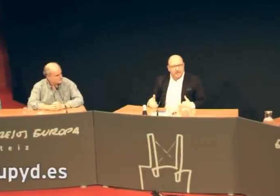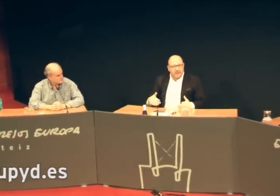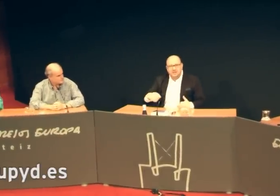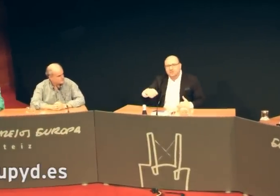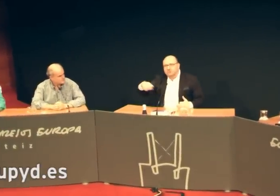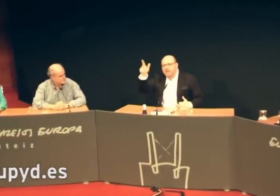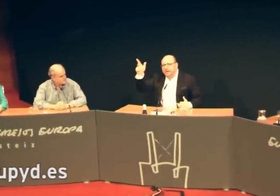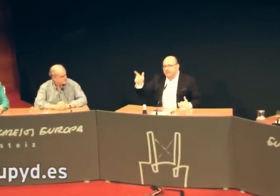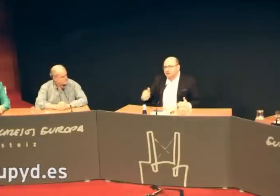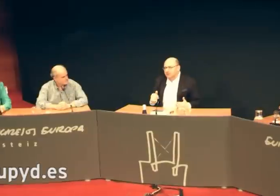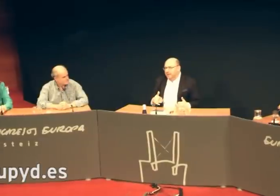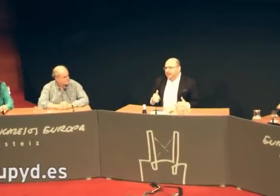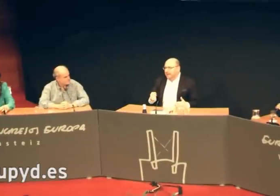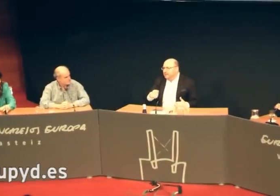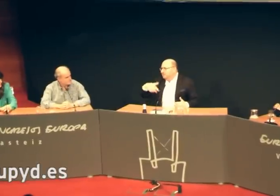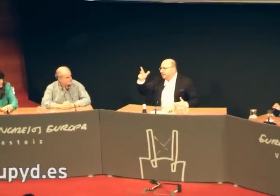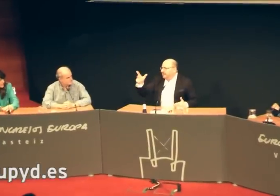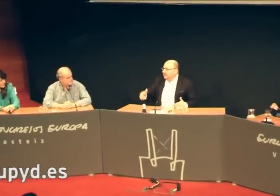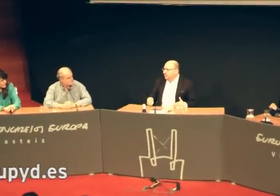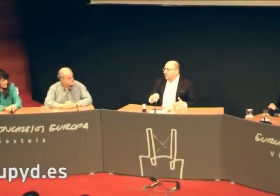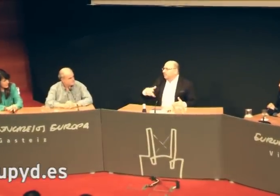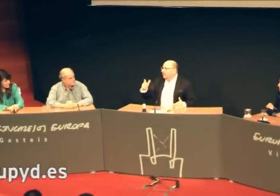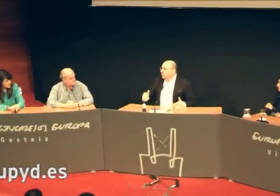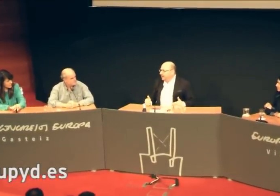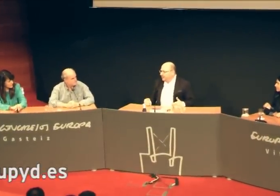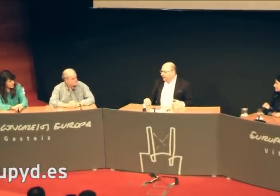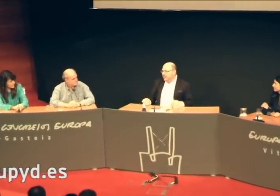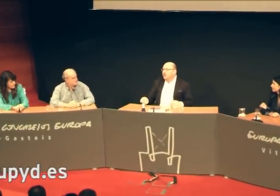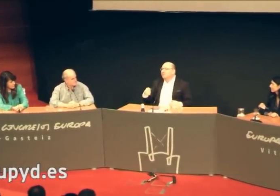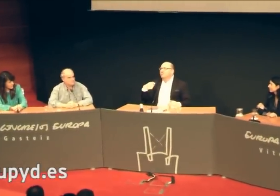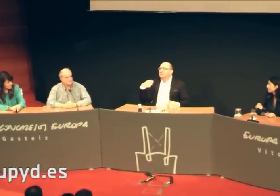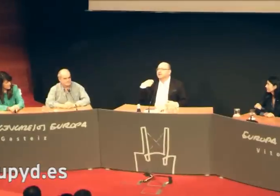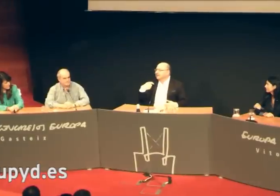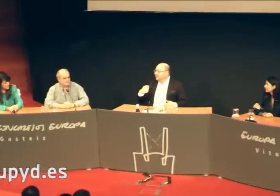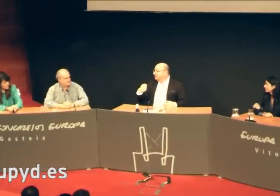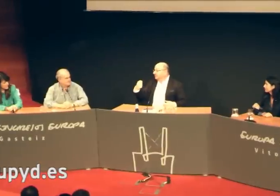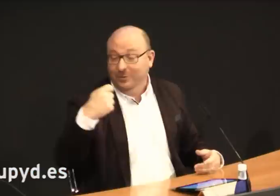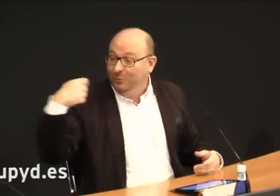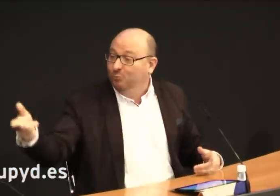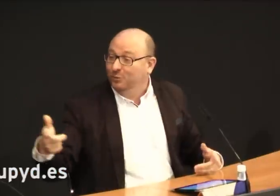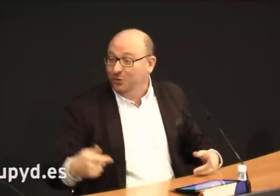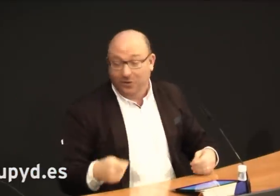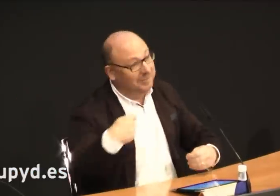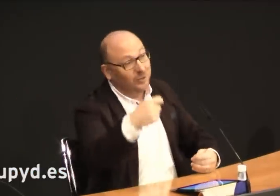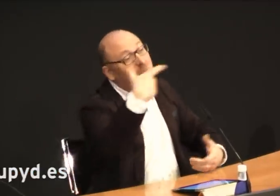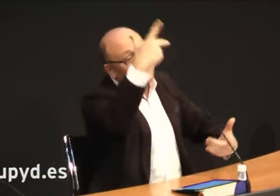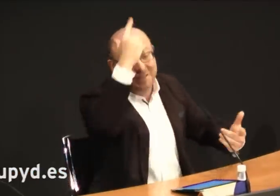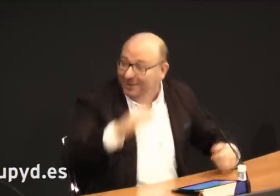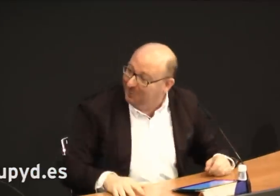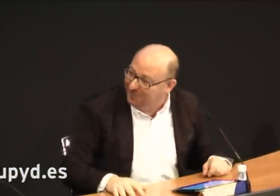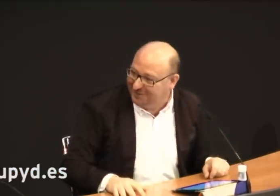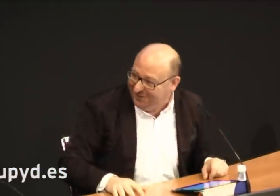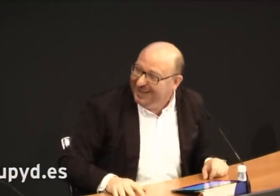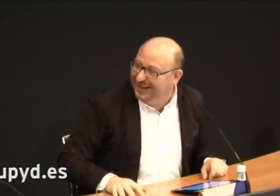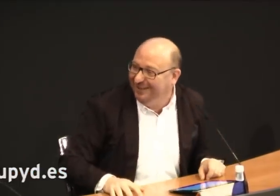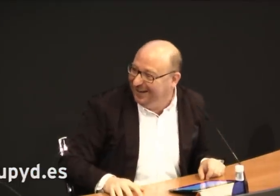dice, es que usted ha dicho que es simpatizante o va a votar a UPyD, ¿y cómo puede estar? Y siempre me ponen un tuit tuyo diciendo, ¿cómo puede estar de